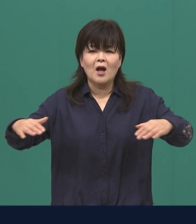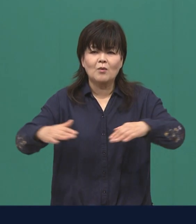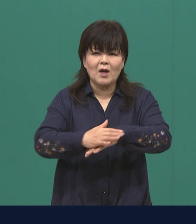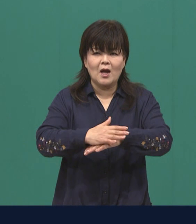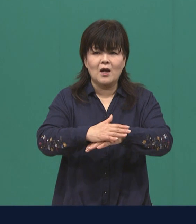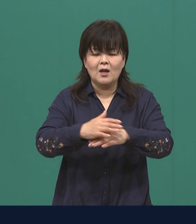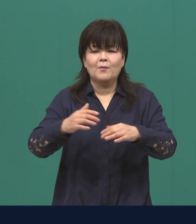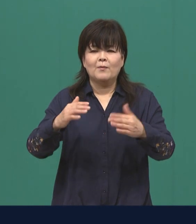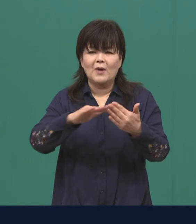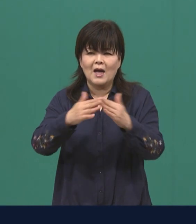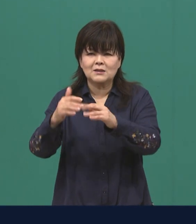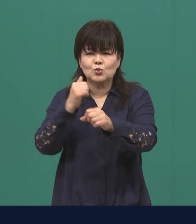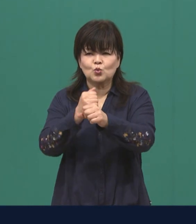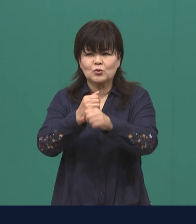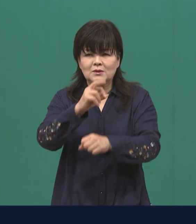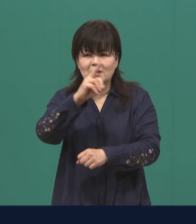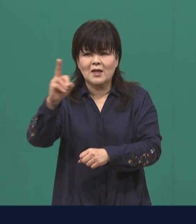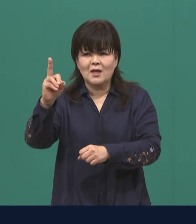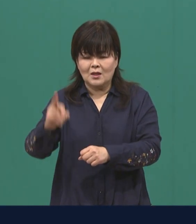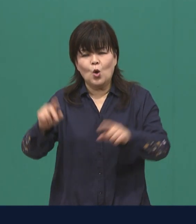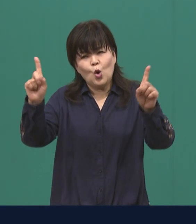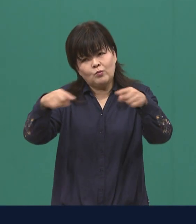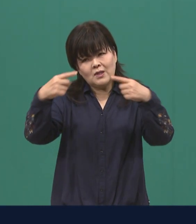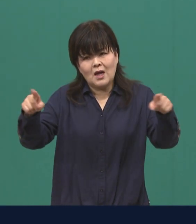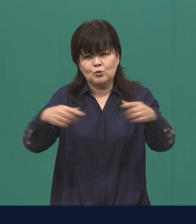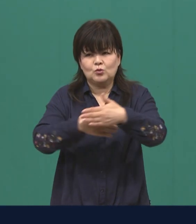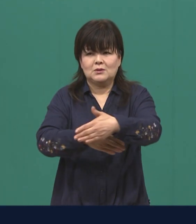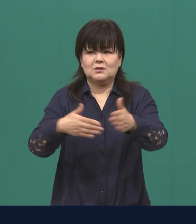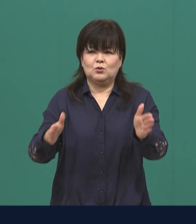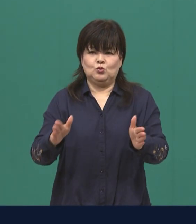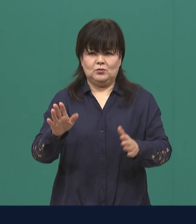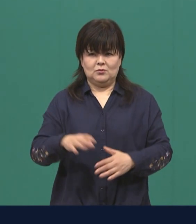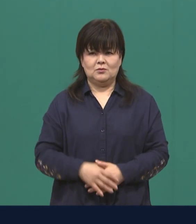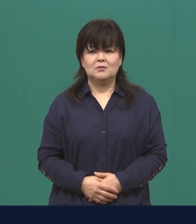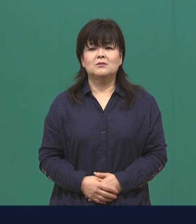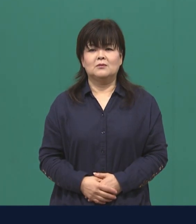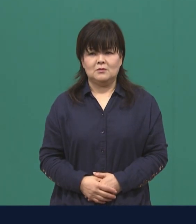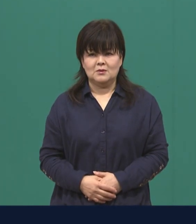会場は長浜まちづくりセンター音楽室です。